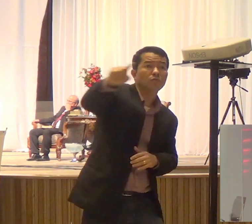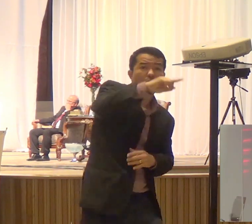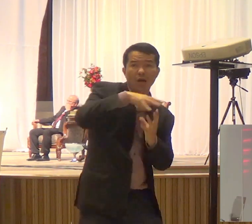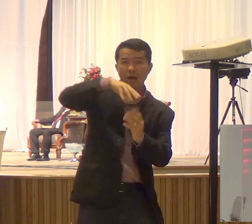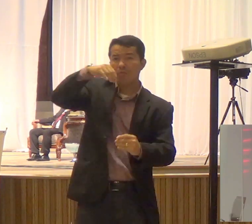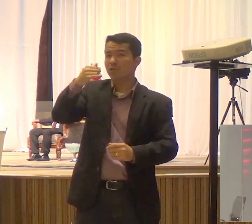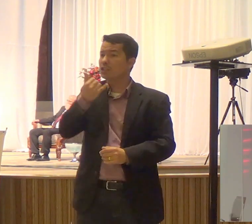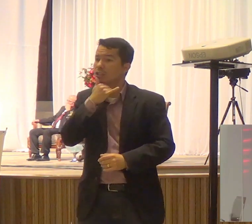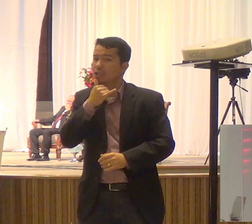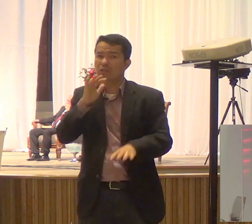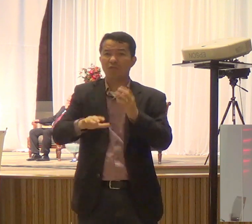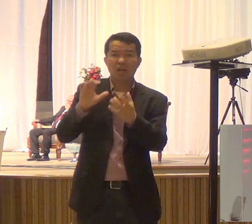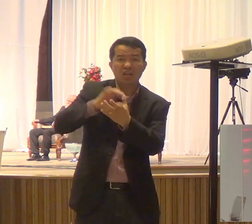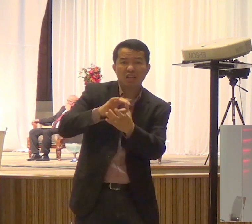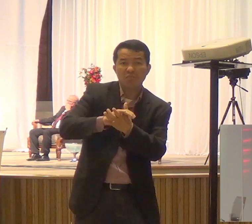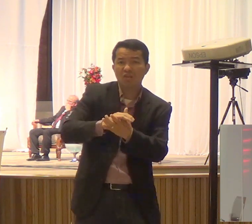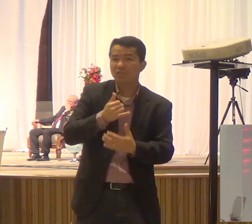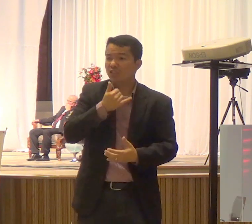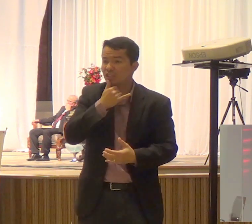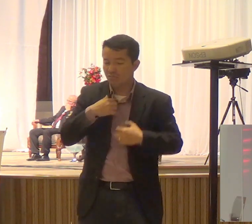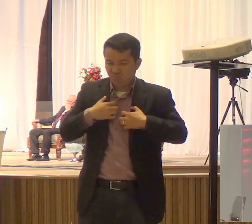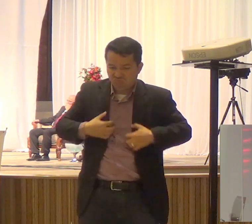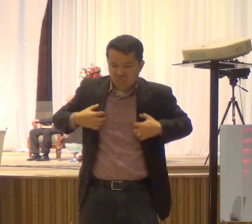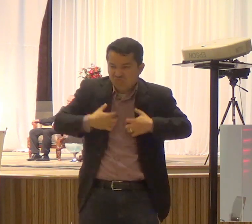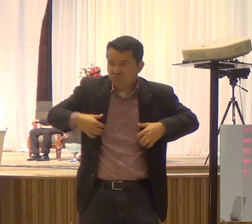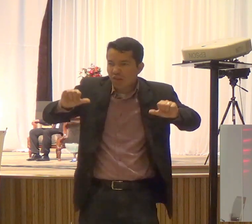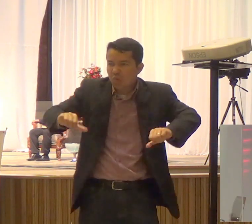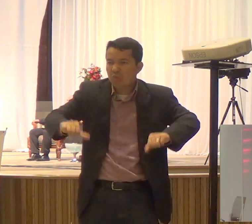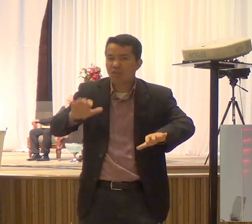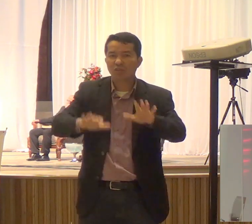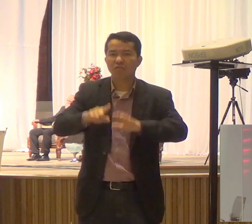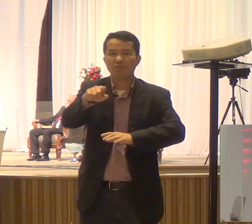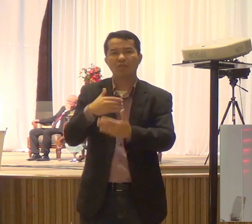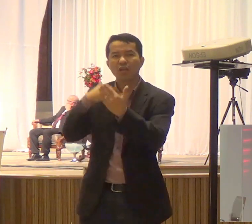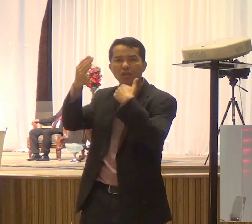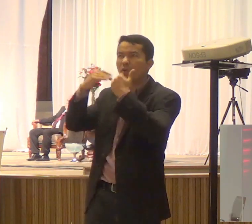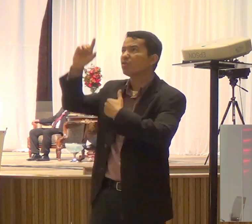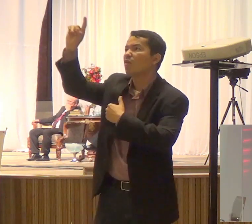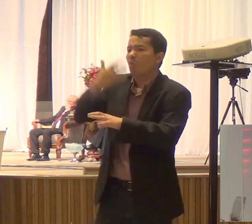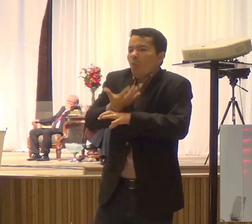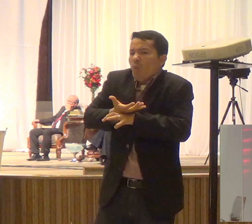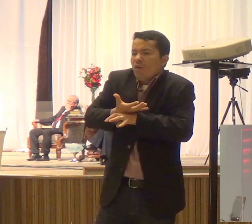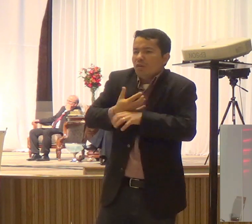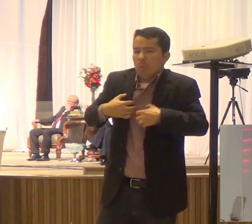seca, com casamento seco, com a vida de relacionamento com Deus seco,